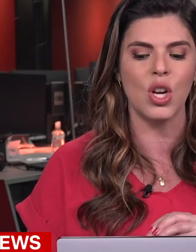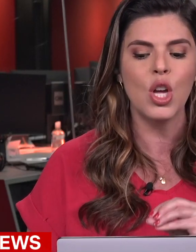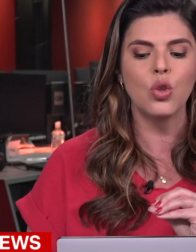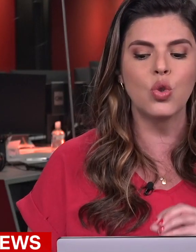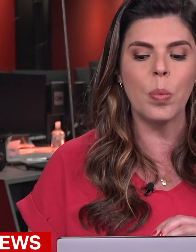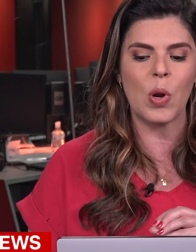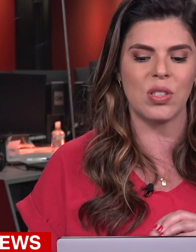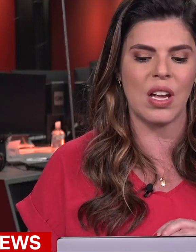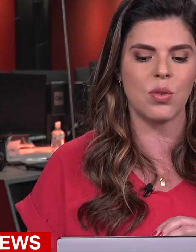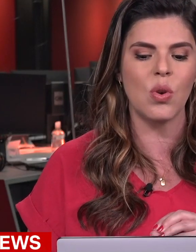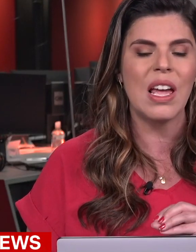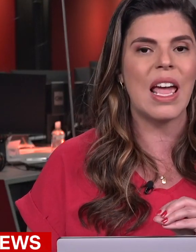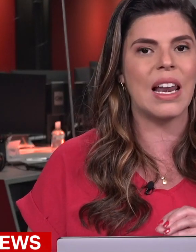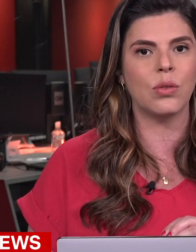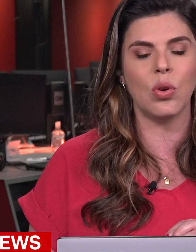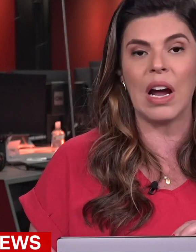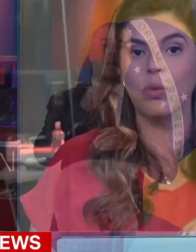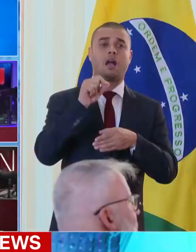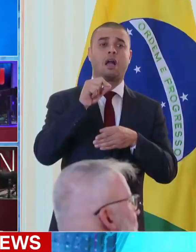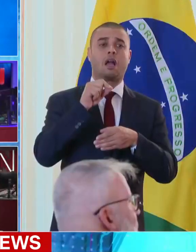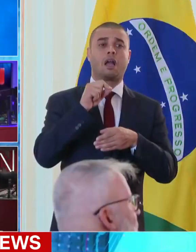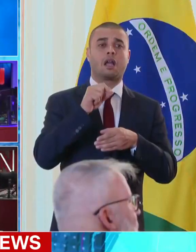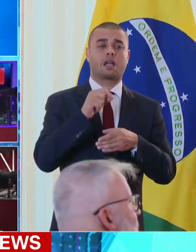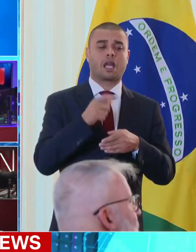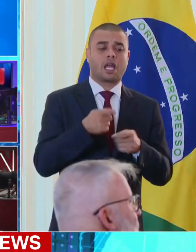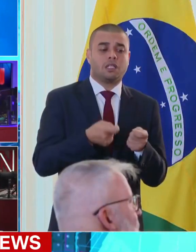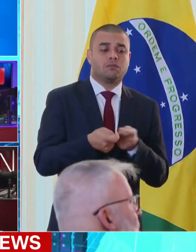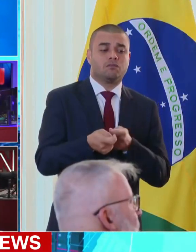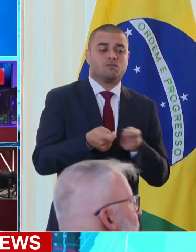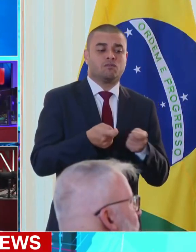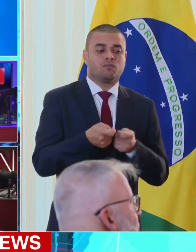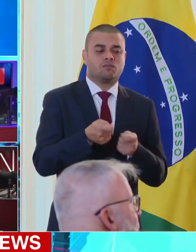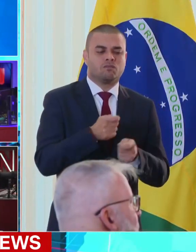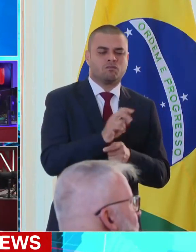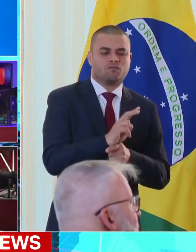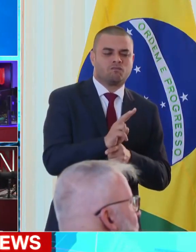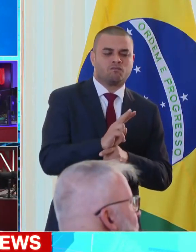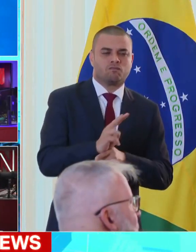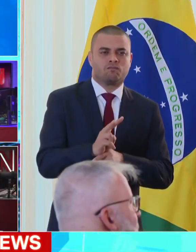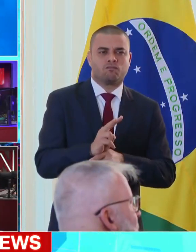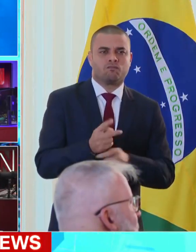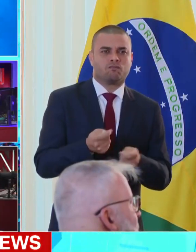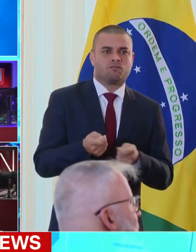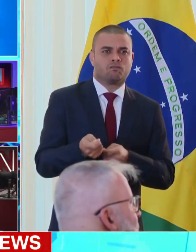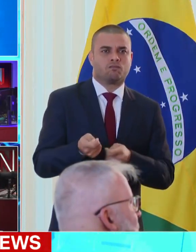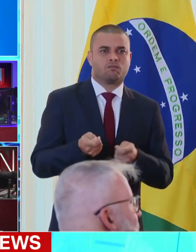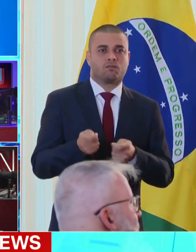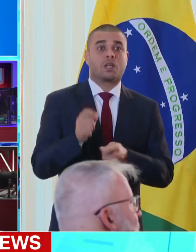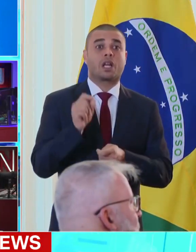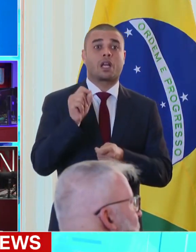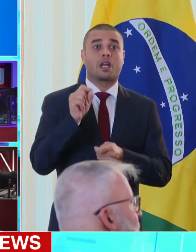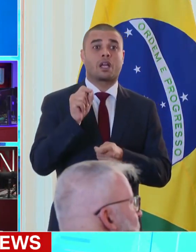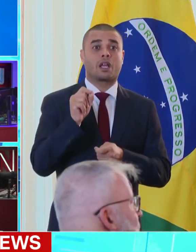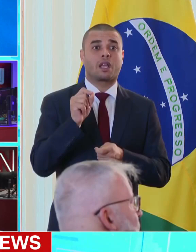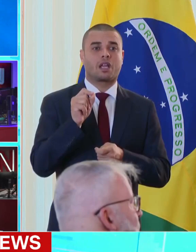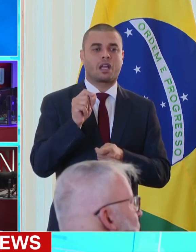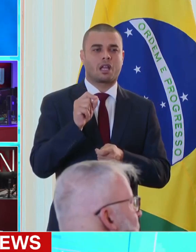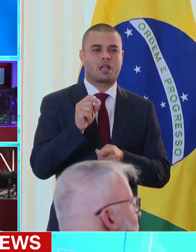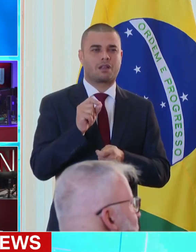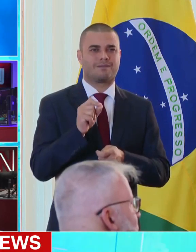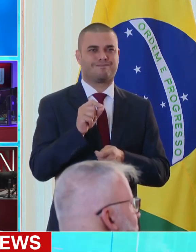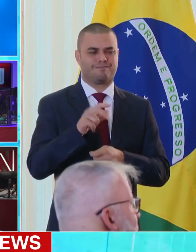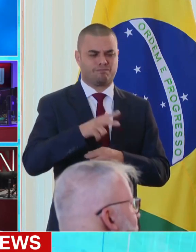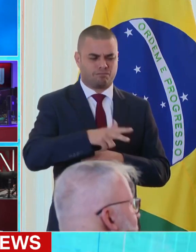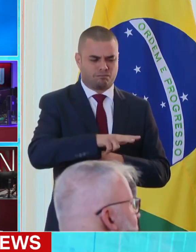credibilidade do processo eleitoral também rebatem a afirmação as feitas pelo presidente sobre o ministro Edson fachin